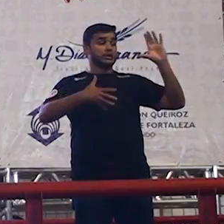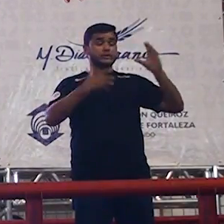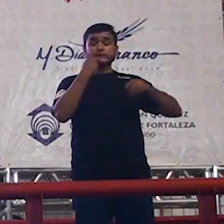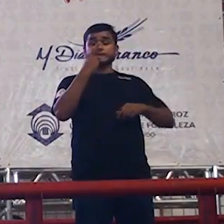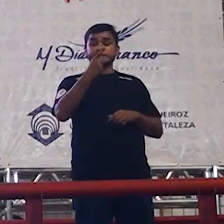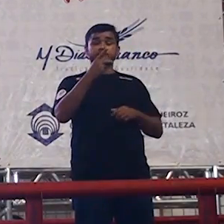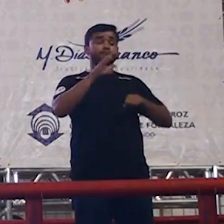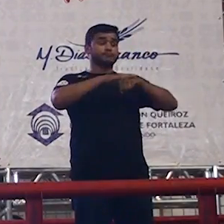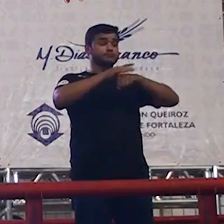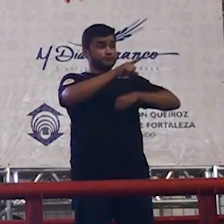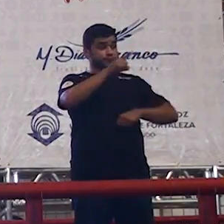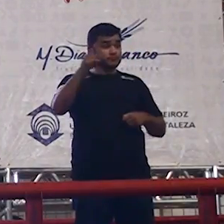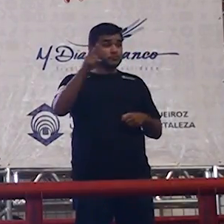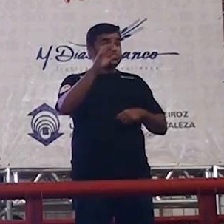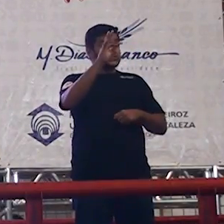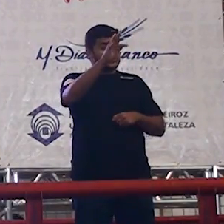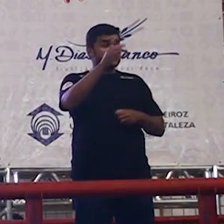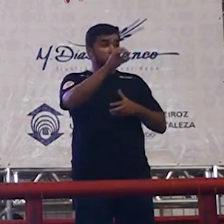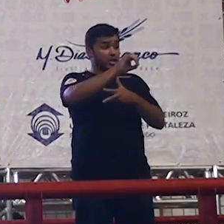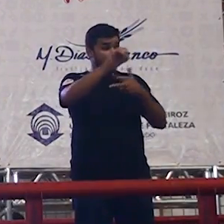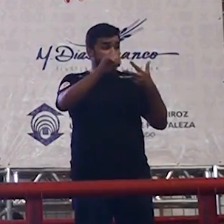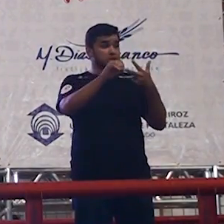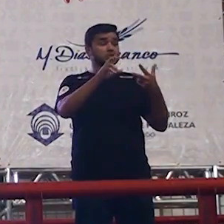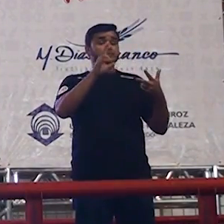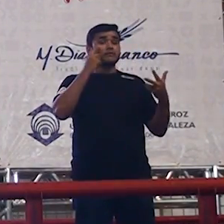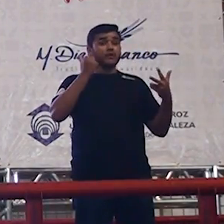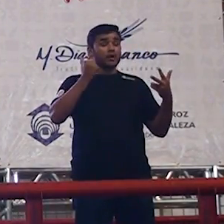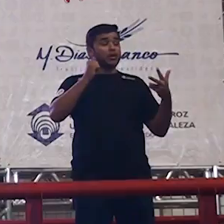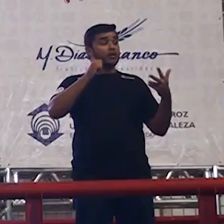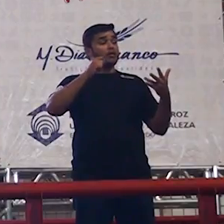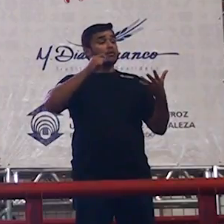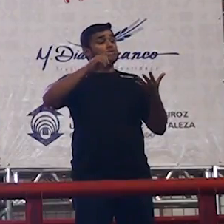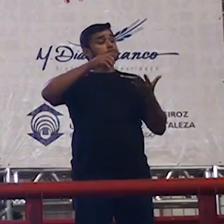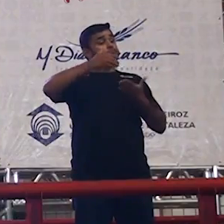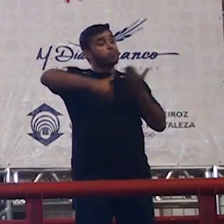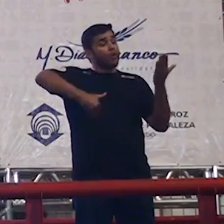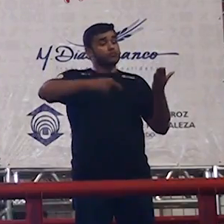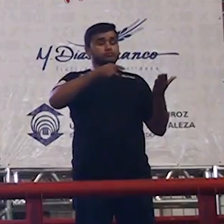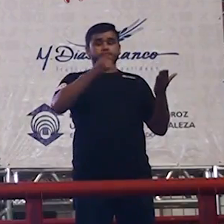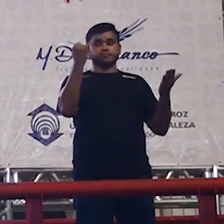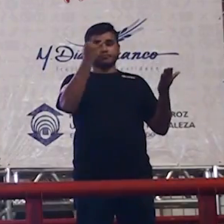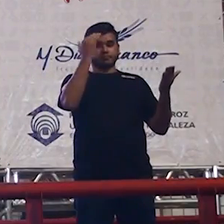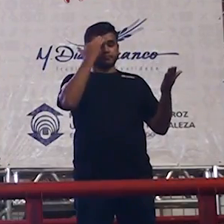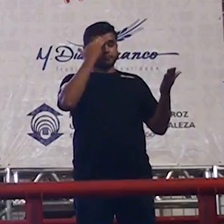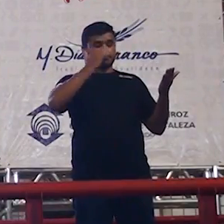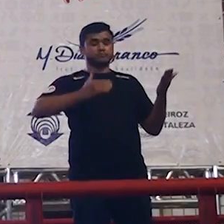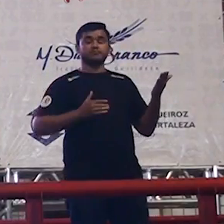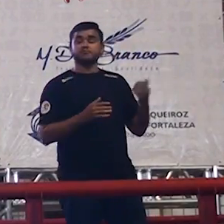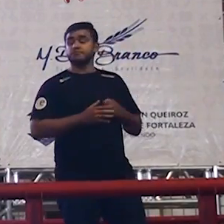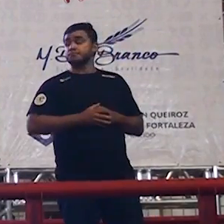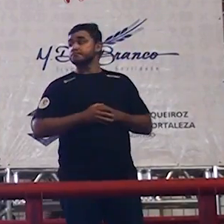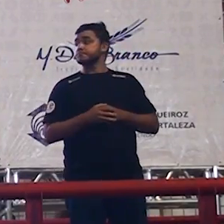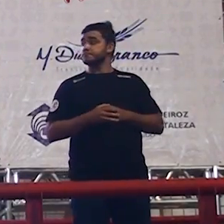é interessante para a prova que vocês vão fazer, tá bom? A questão 8 diz o seguinte.